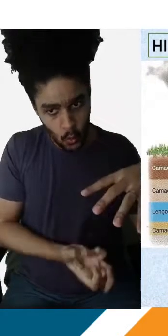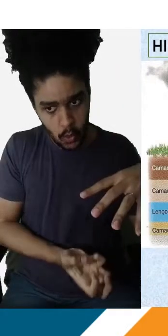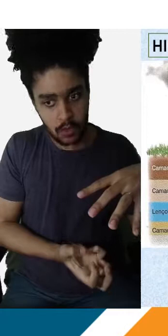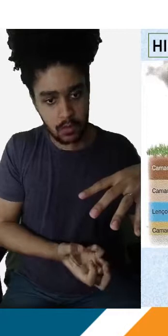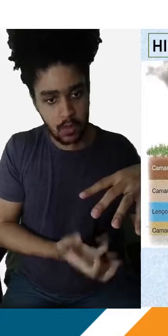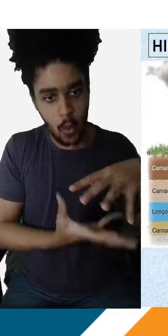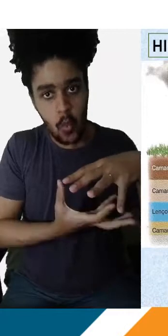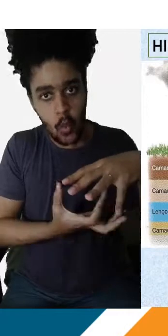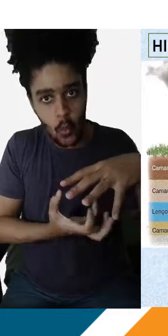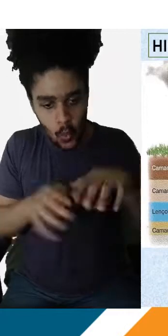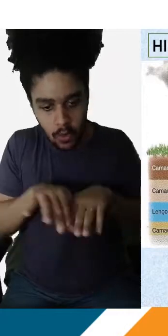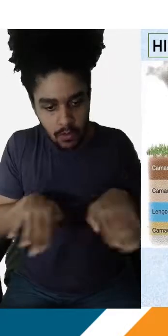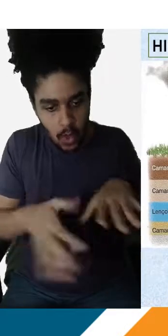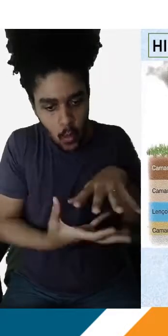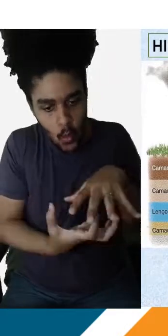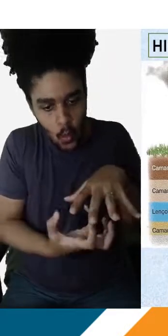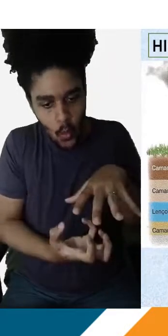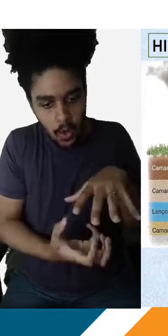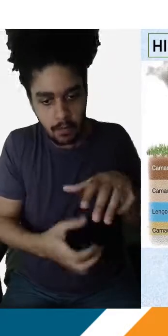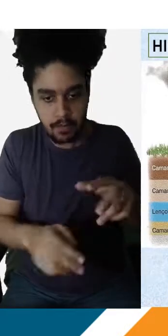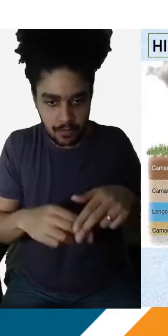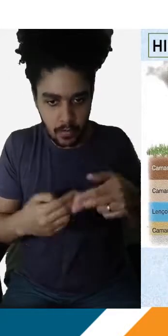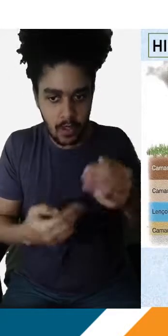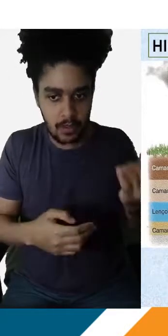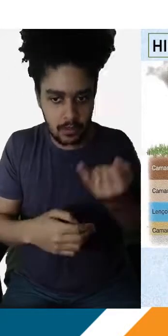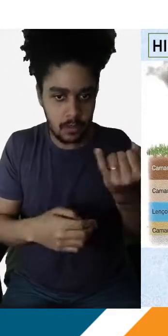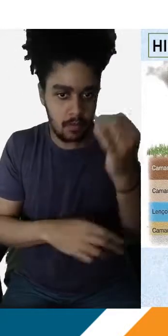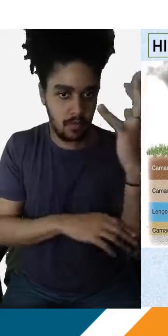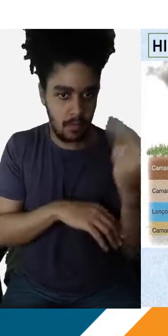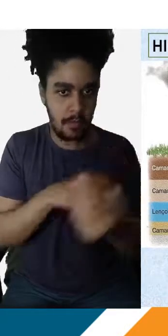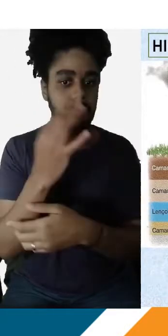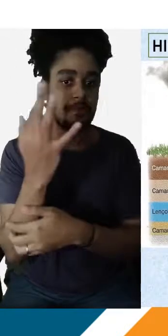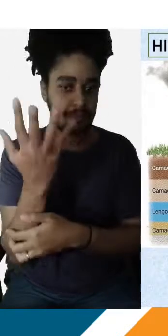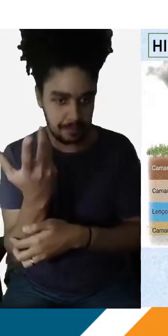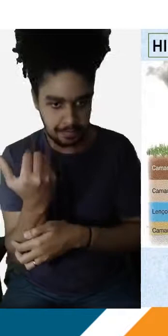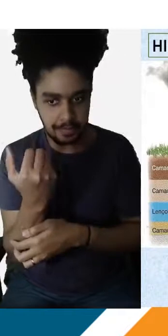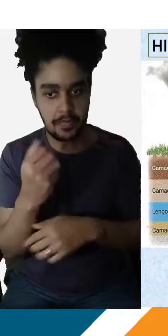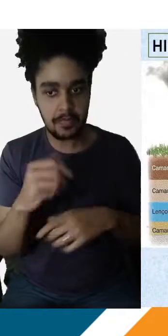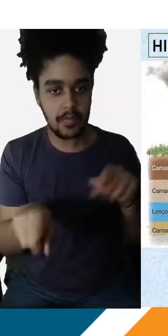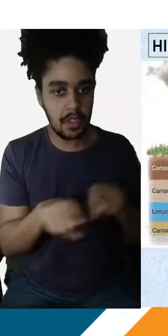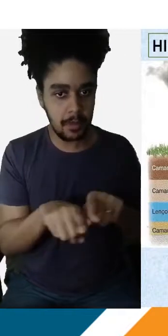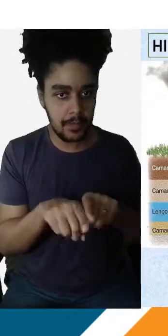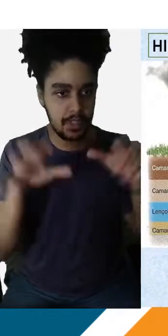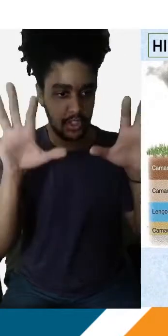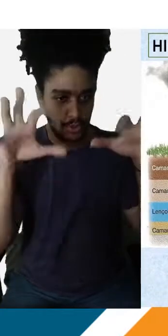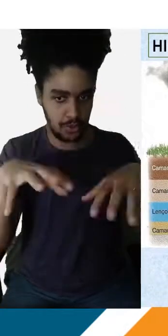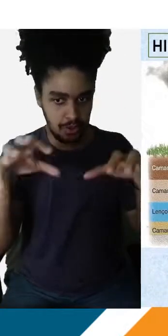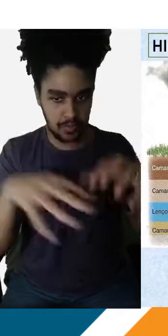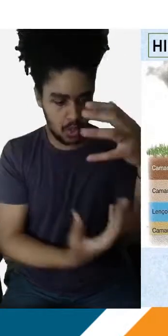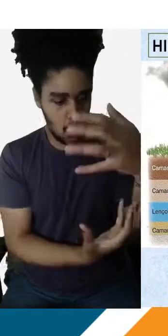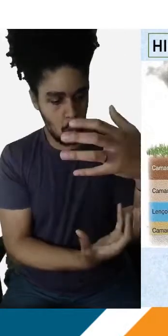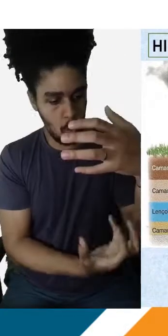solo. Por isso a importância da vegetação. A vegetação faz com que a água da chuva